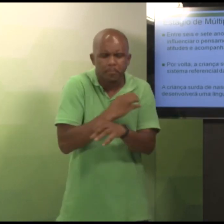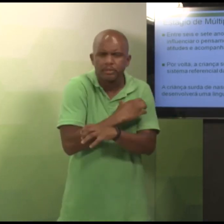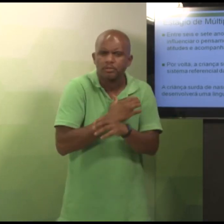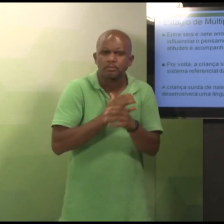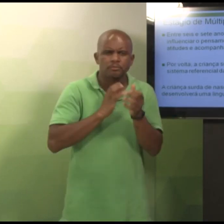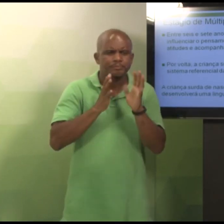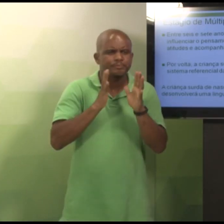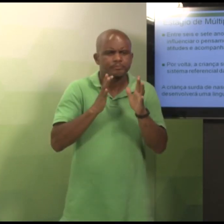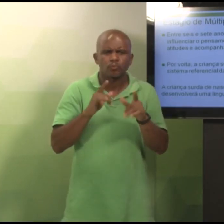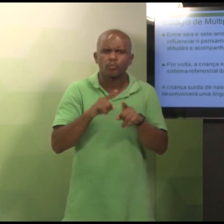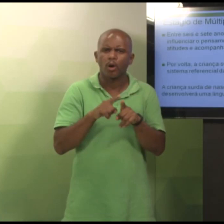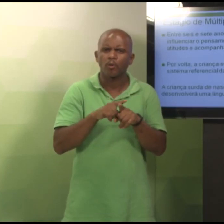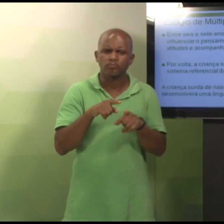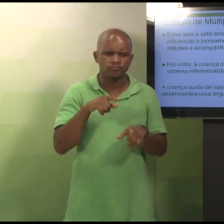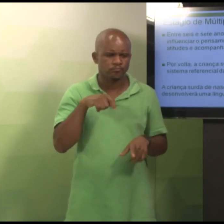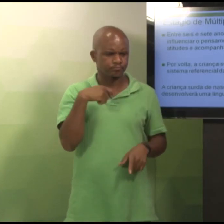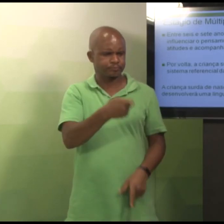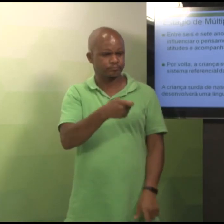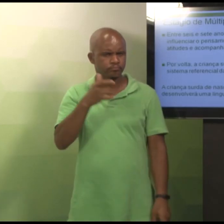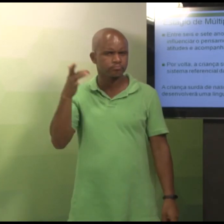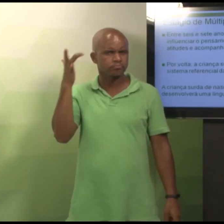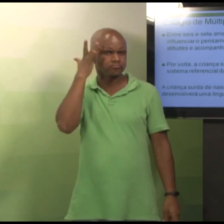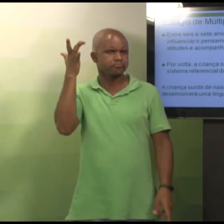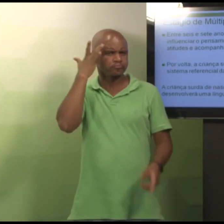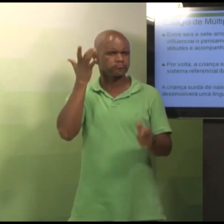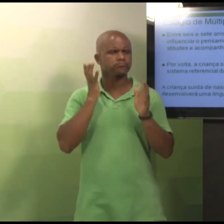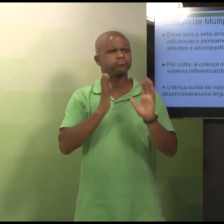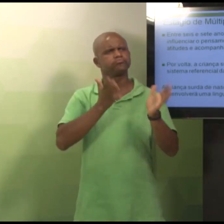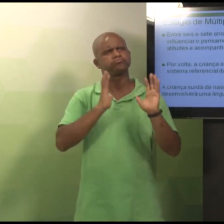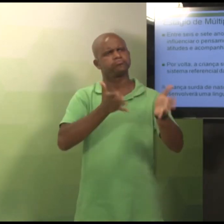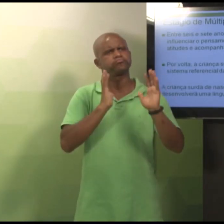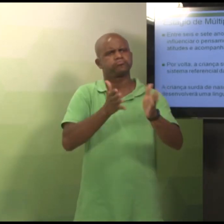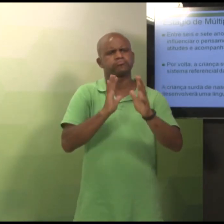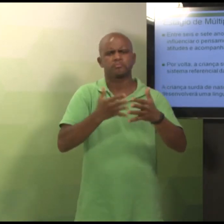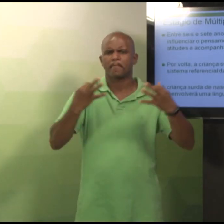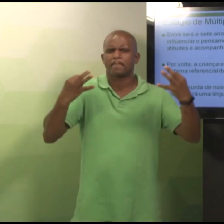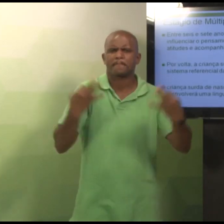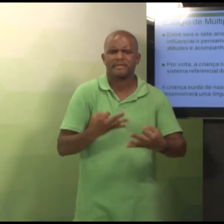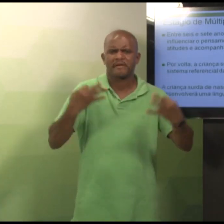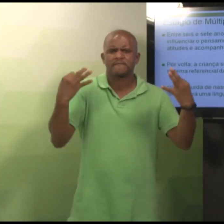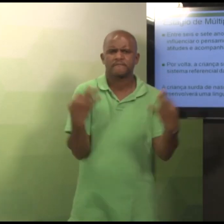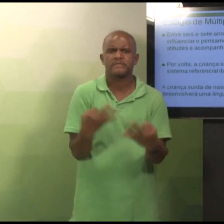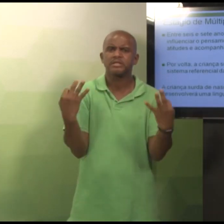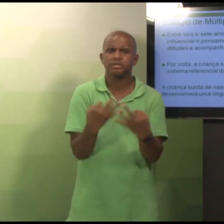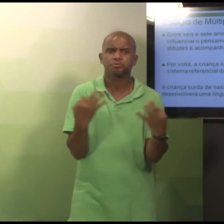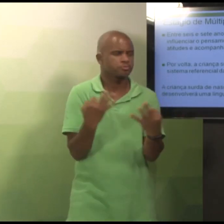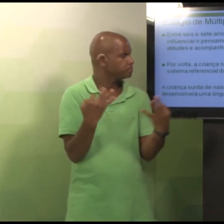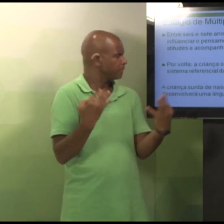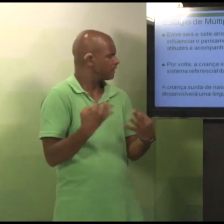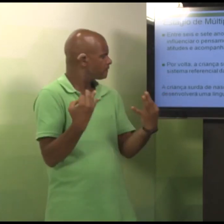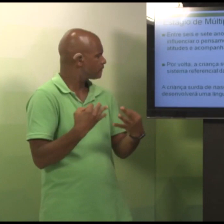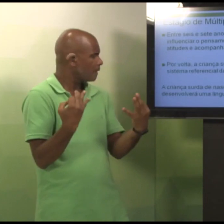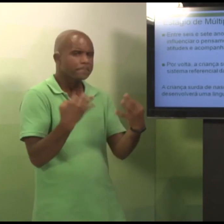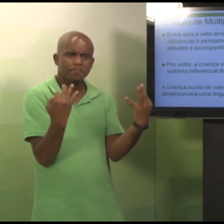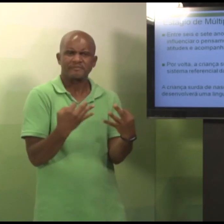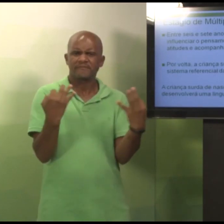morfologia, tudo isso ele já tem em si. Ele já tem a competência linguística, ou seja, a sinalização